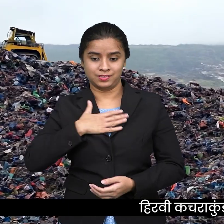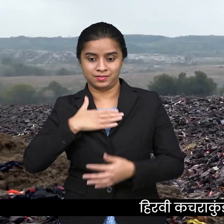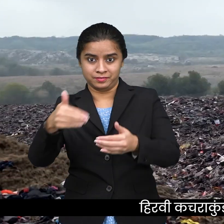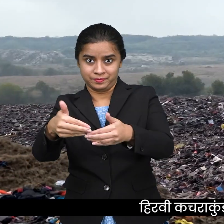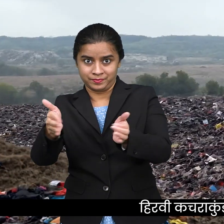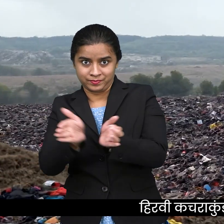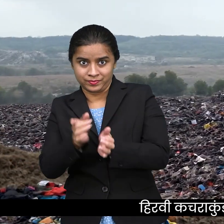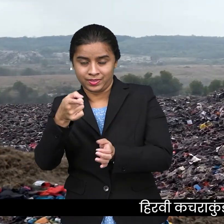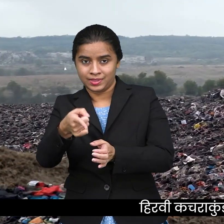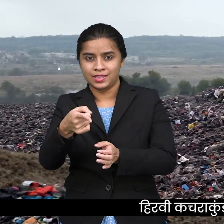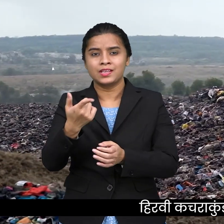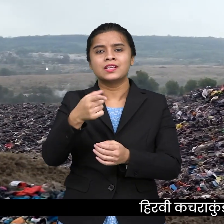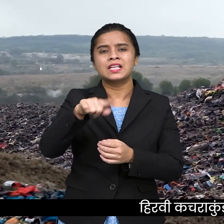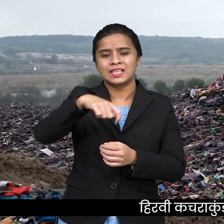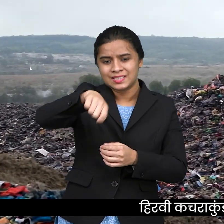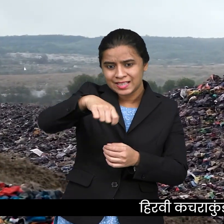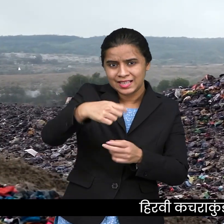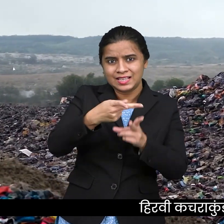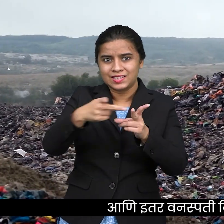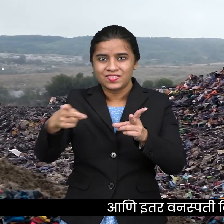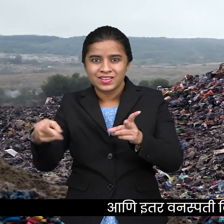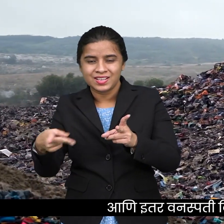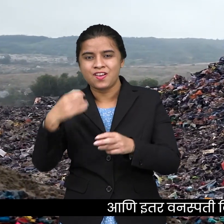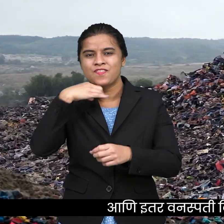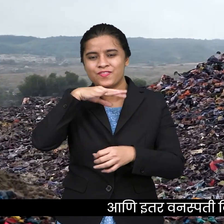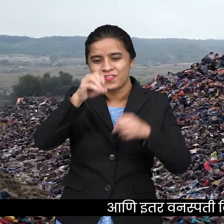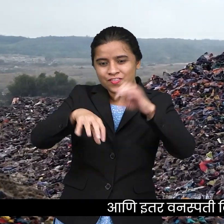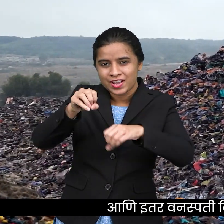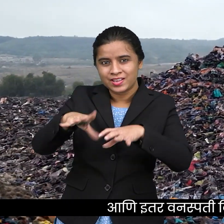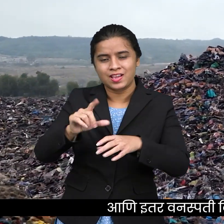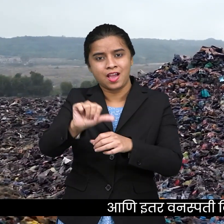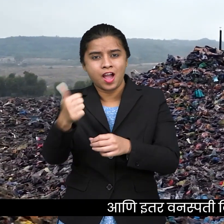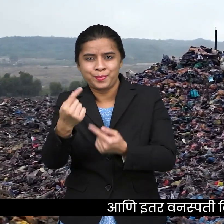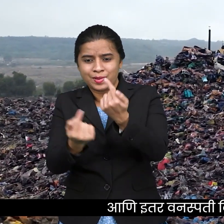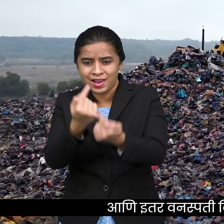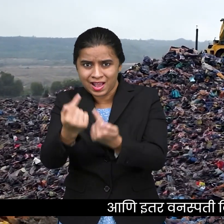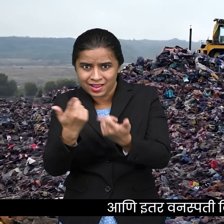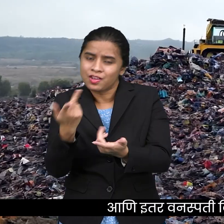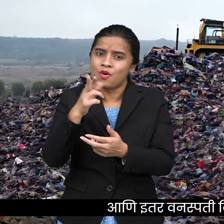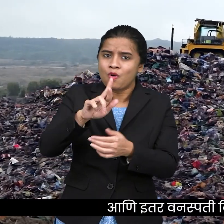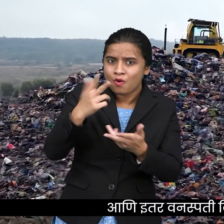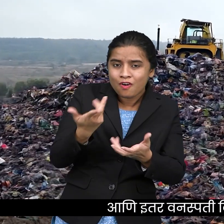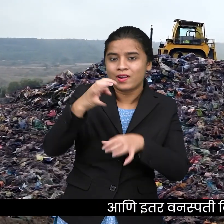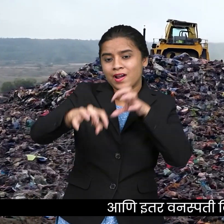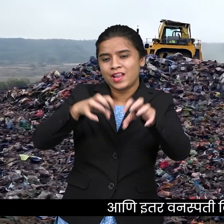हिरवी कचराकुंडी स्वयंपाकघरातील कचरा आणि इतर वनस्पती किंवा प्राण्यांच्या कचऱ्यासाठी